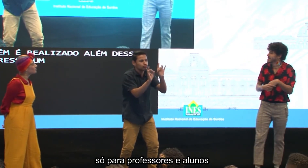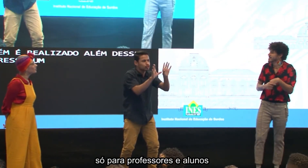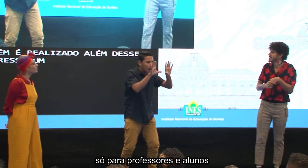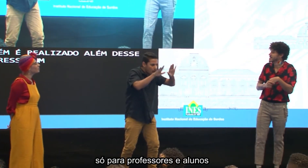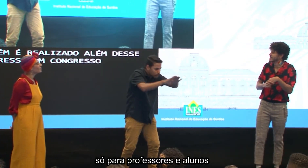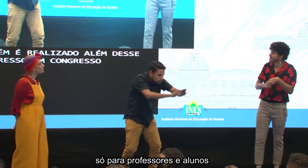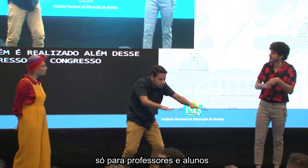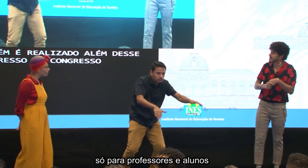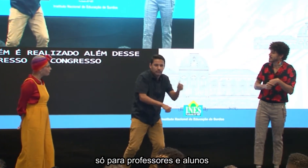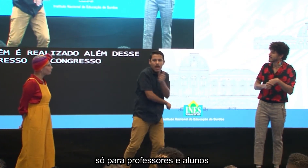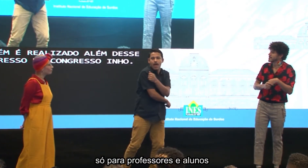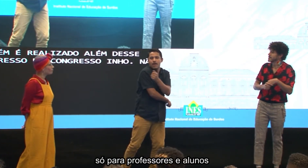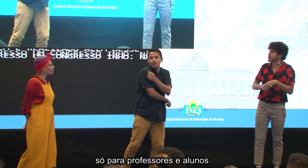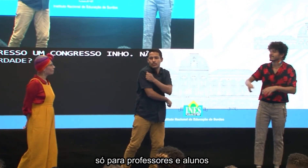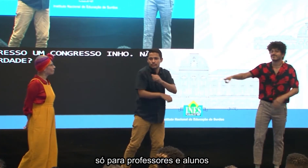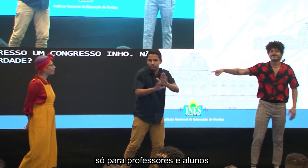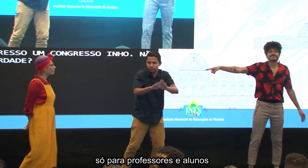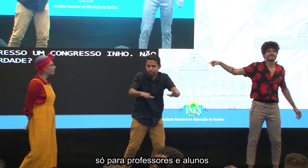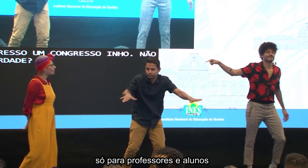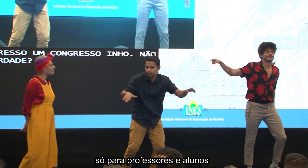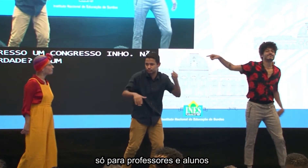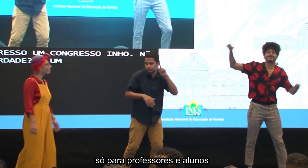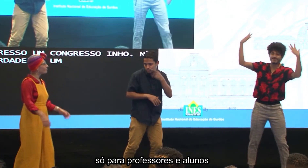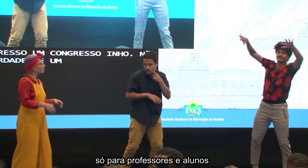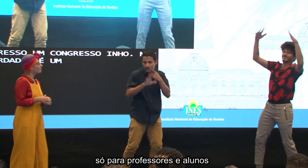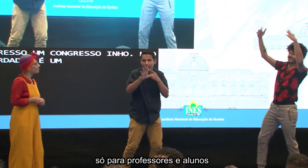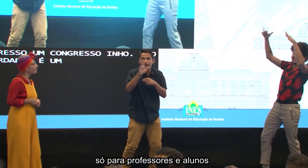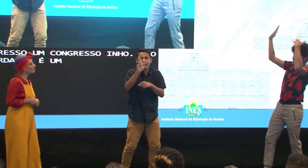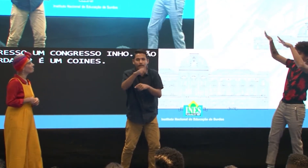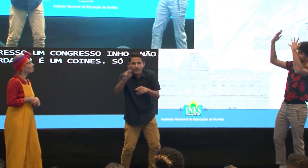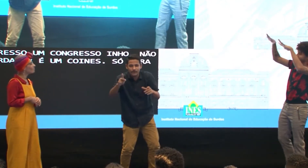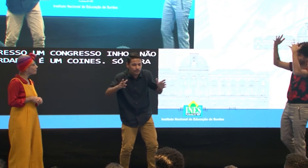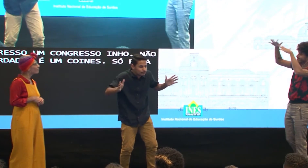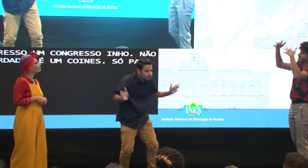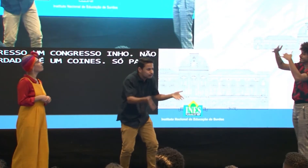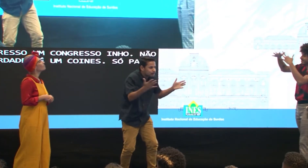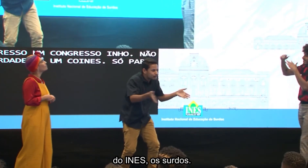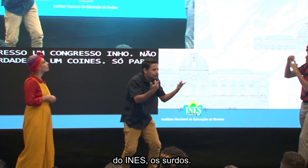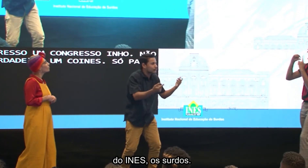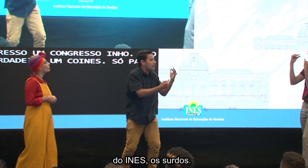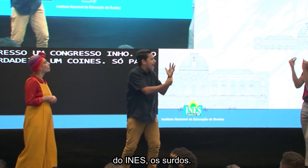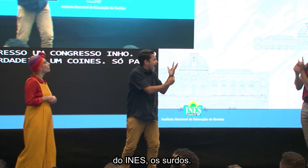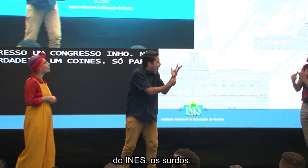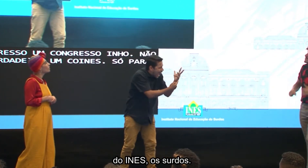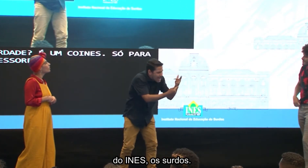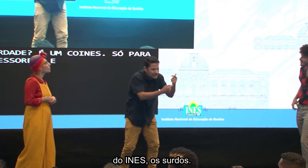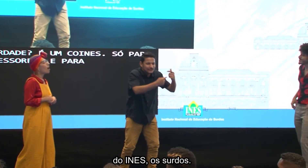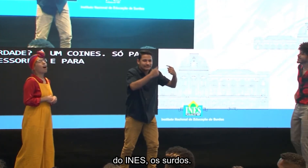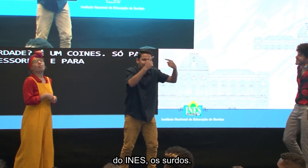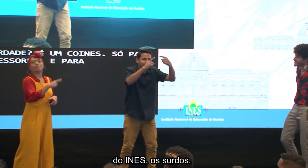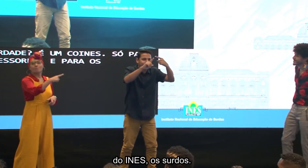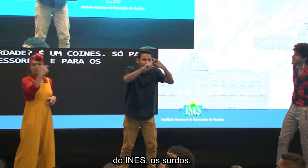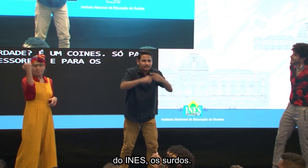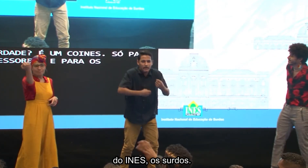Só para professores e para os alunos do INES, os surdos.